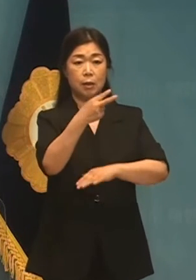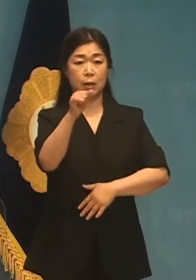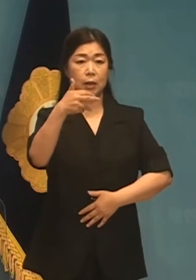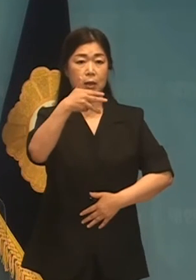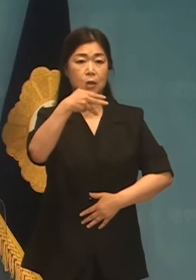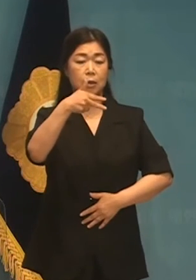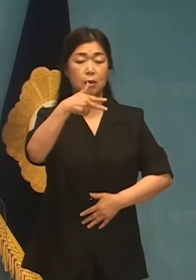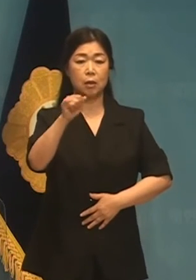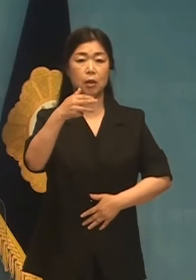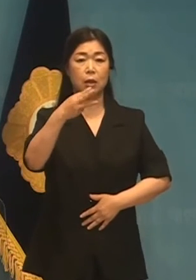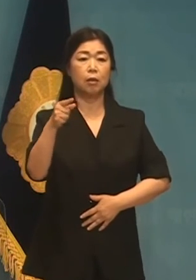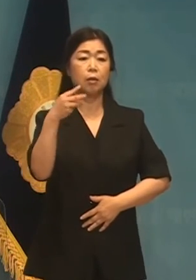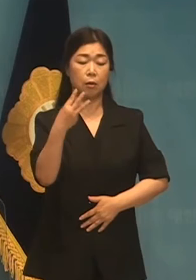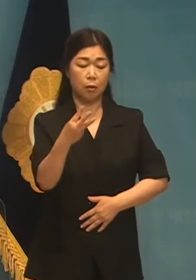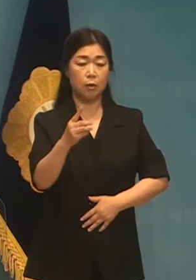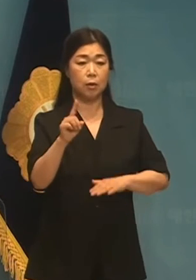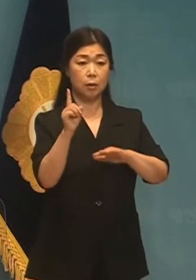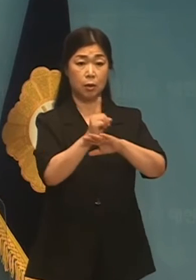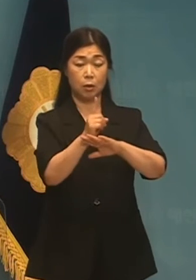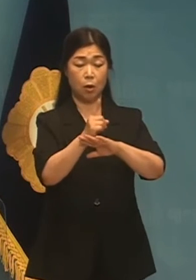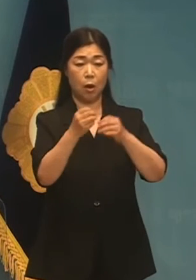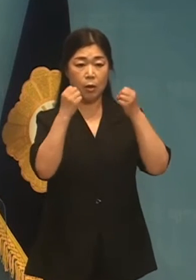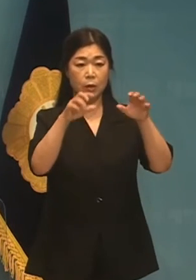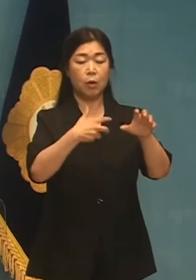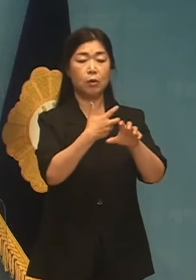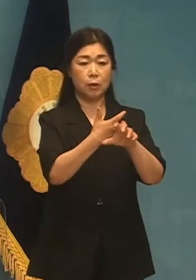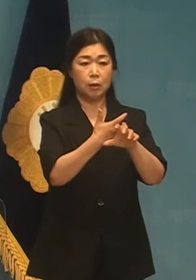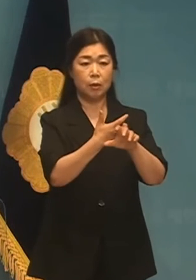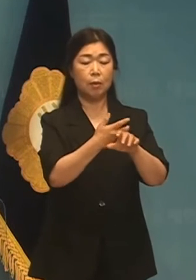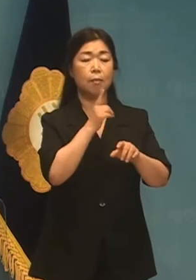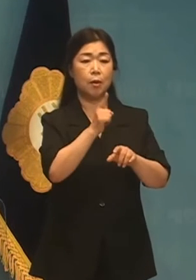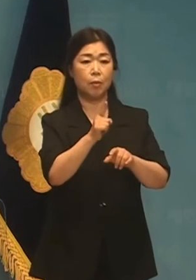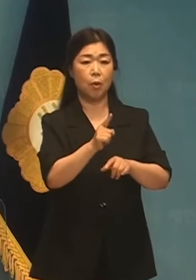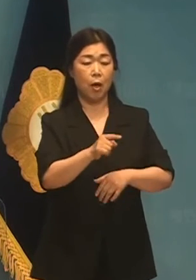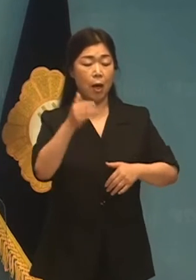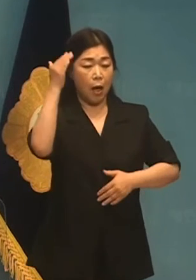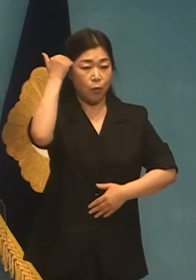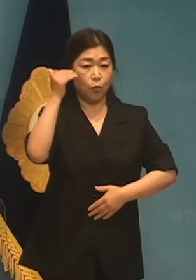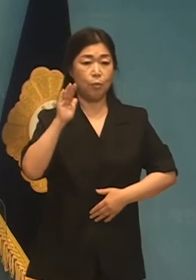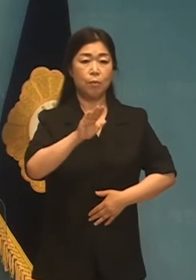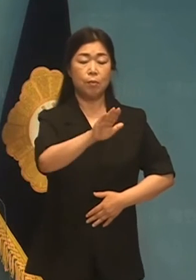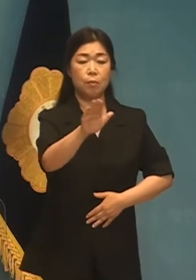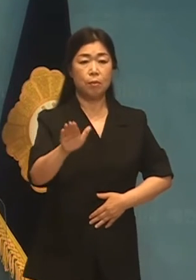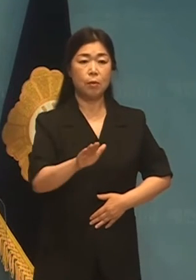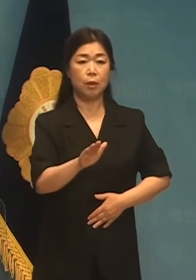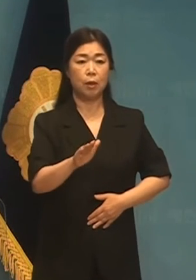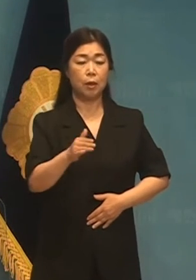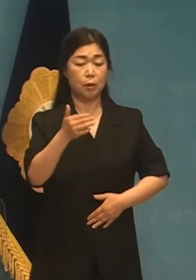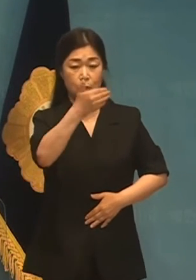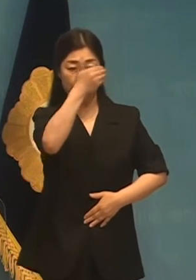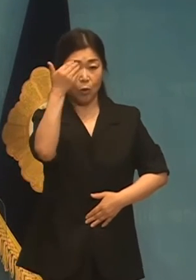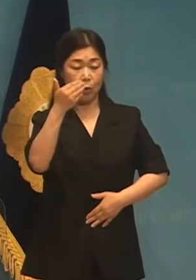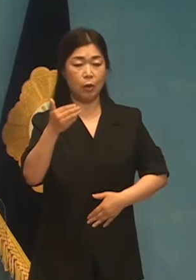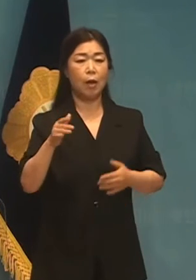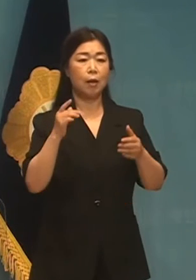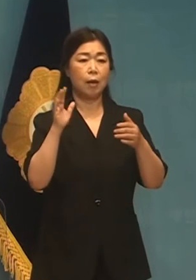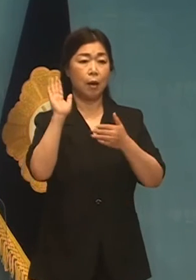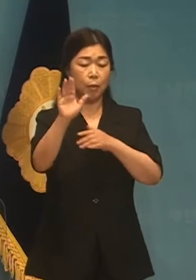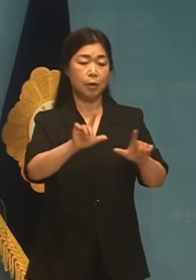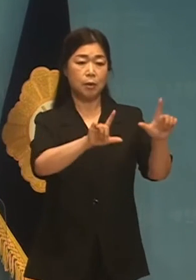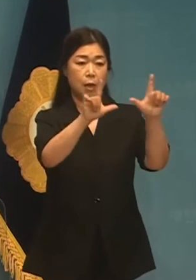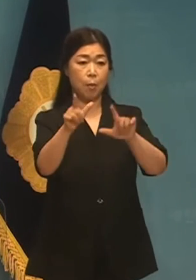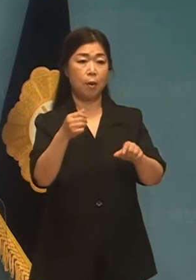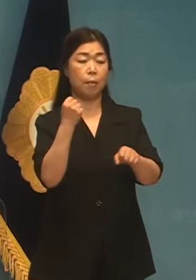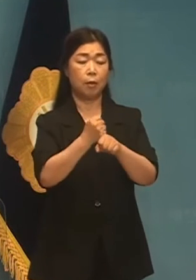강국은 대한민국의 미래와 청년 미래 세대의 삶을 좌우하는 또 하나의 분기점이 될